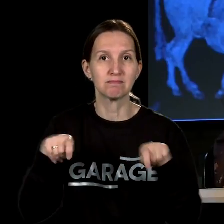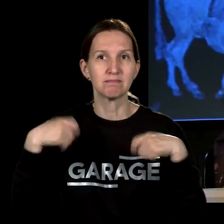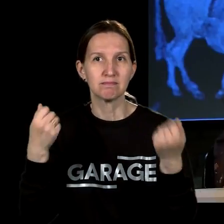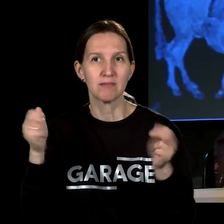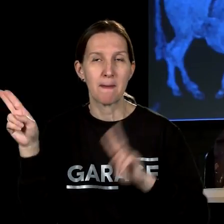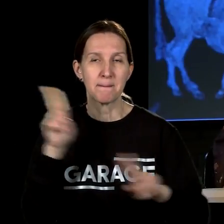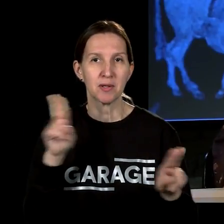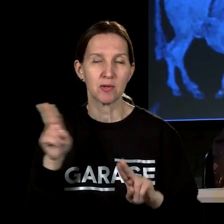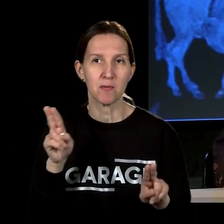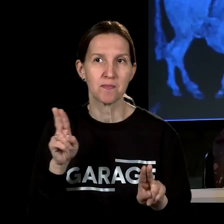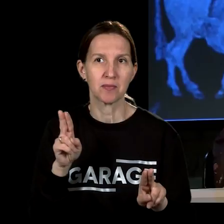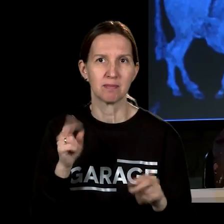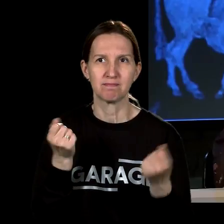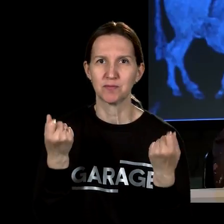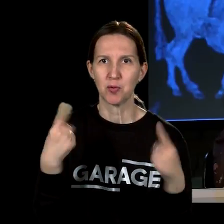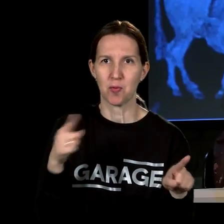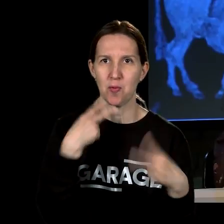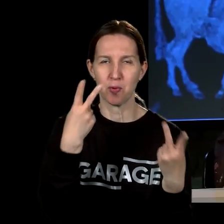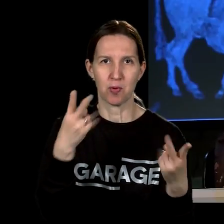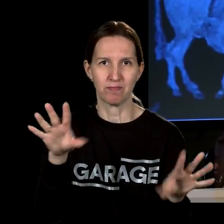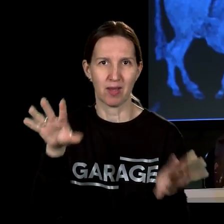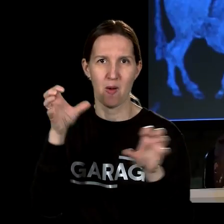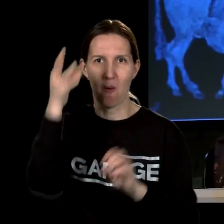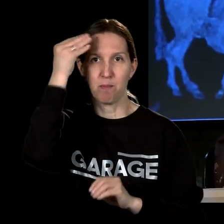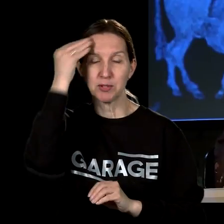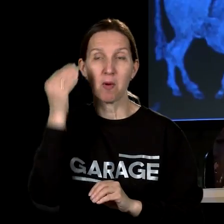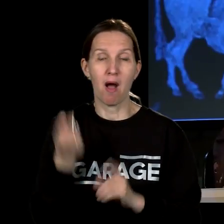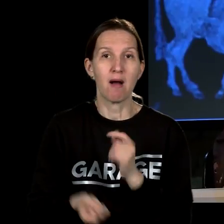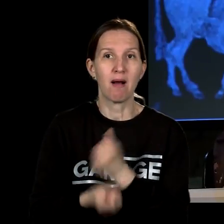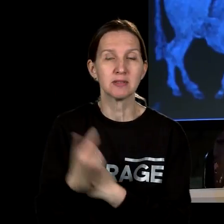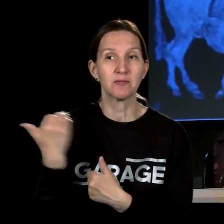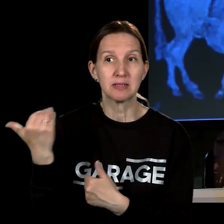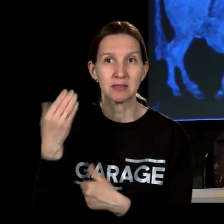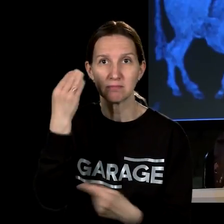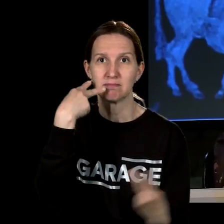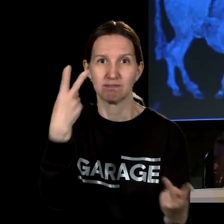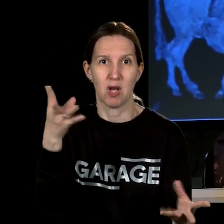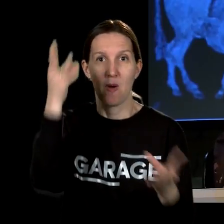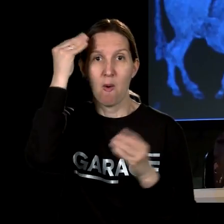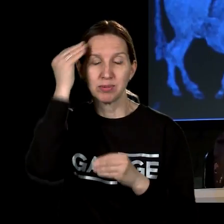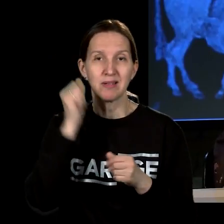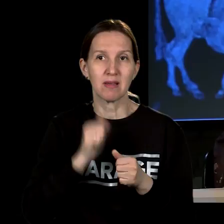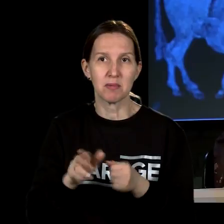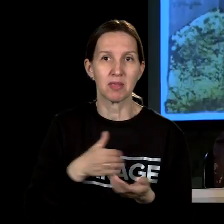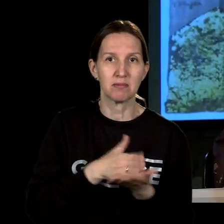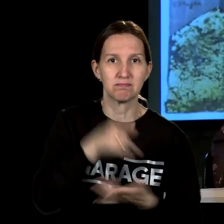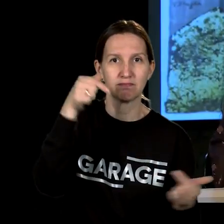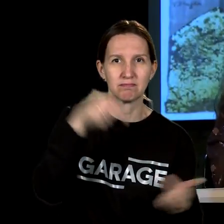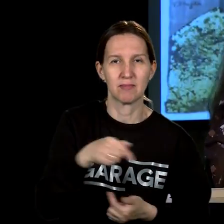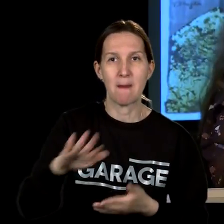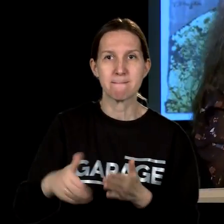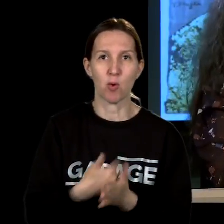модернизма, потому что довольно мало кто из модернистов как бы, по того времени вообще работал с религиозными сюжетами, с христианскими